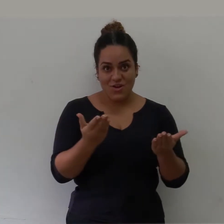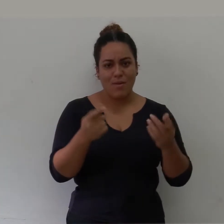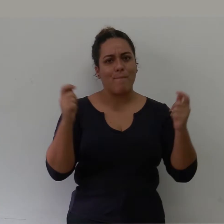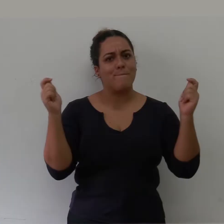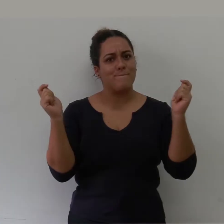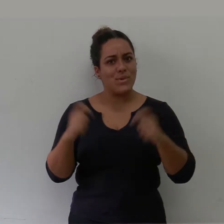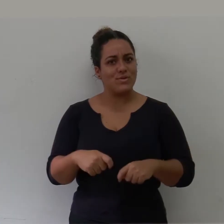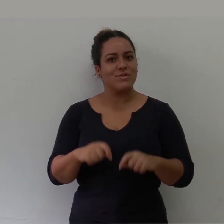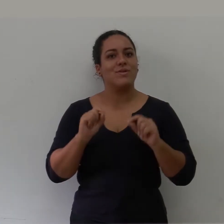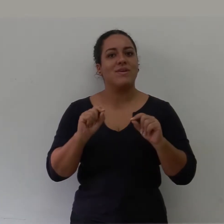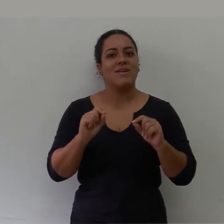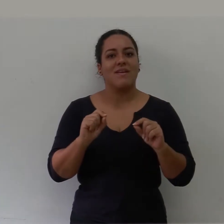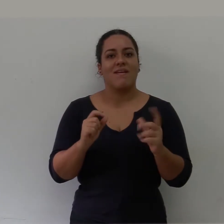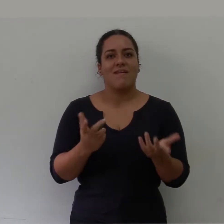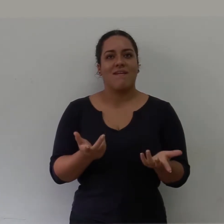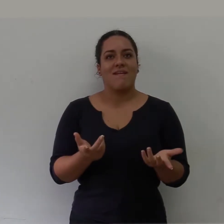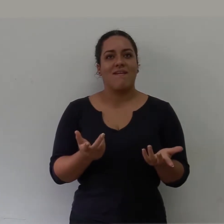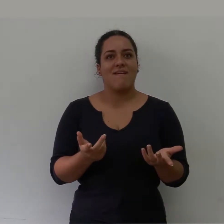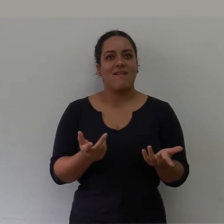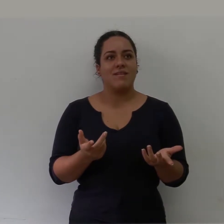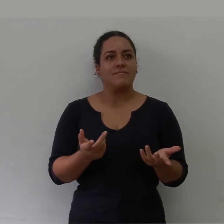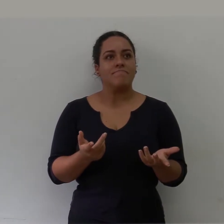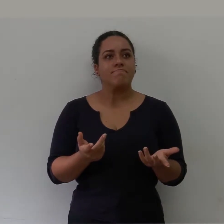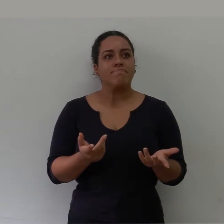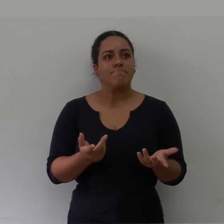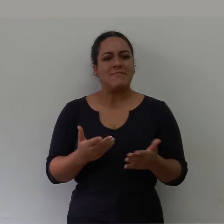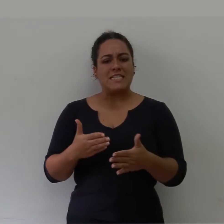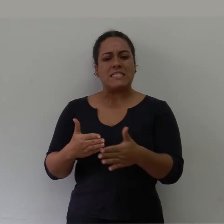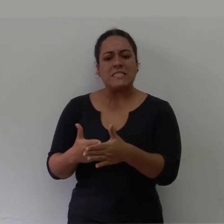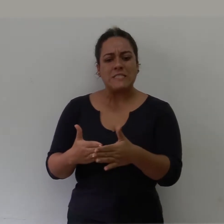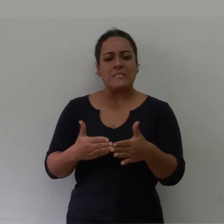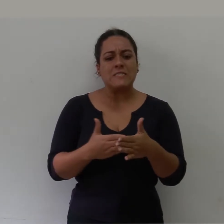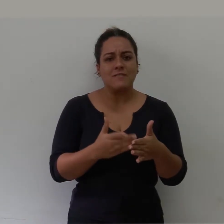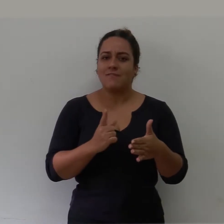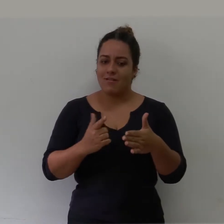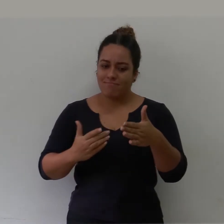né, interromper essa questão da